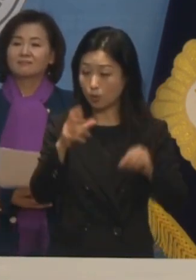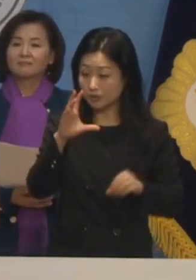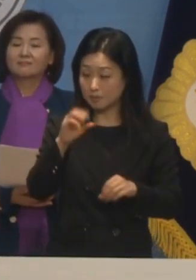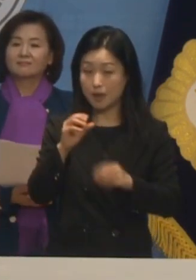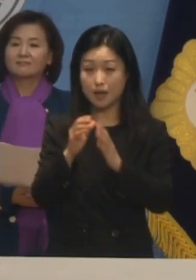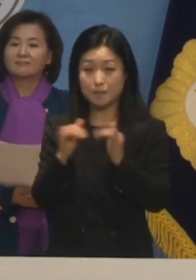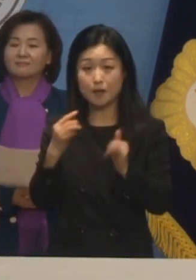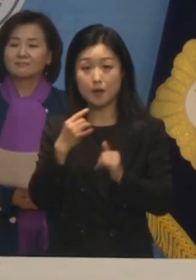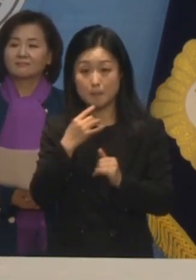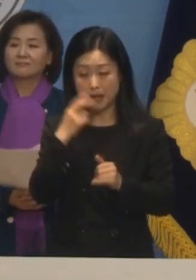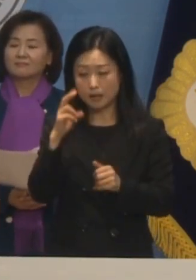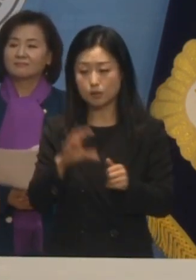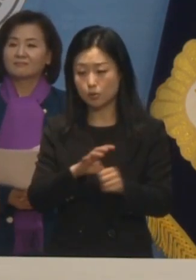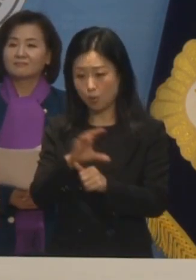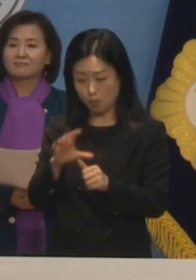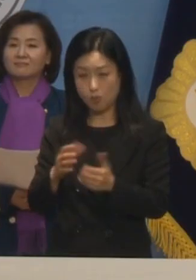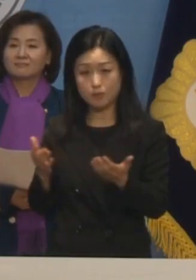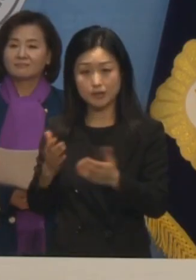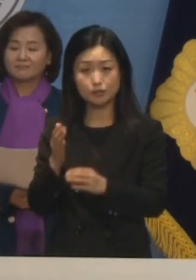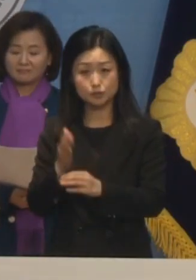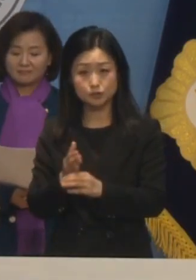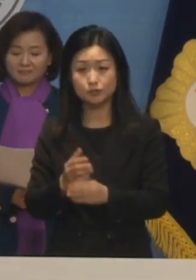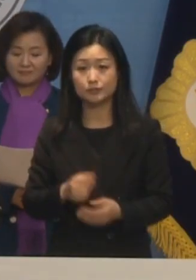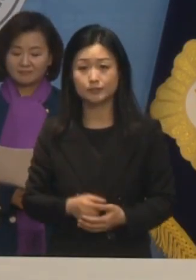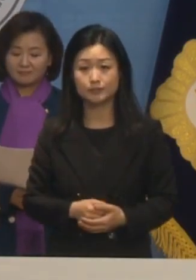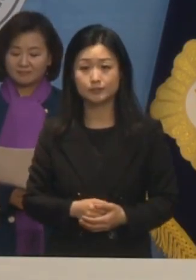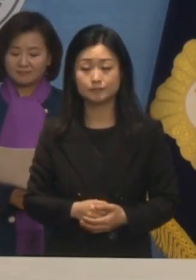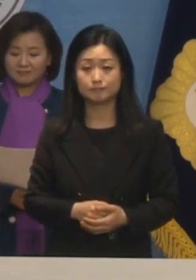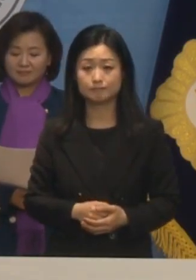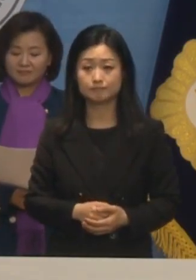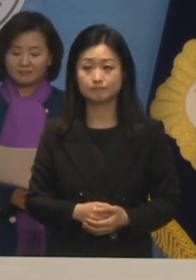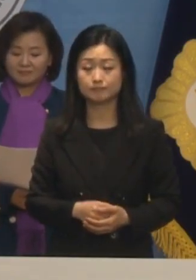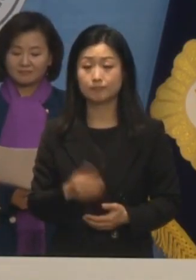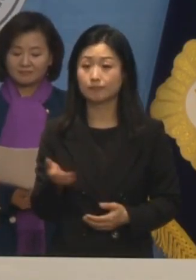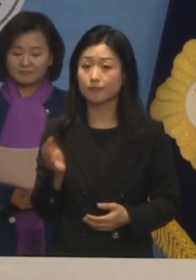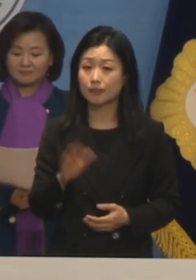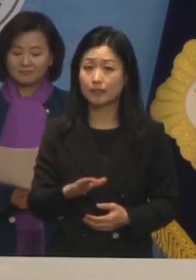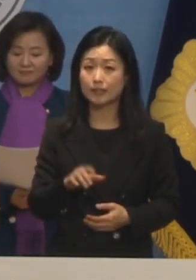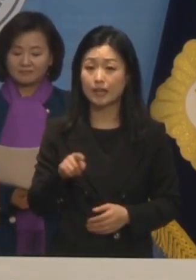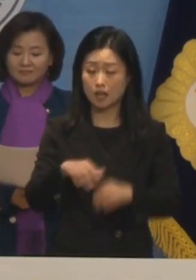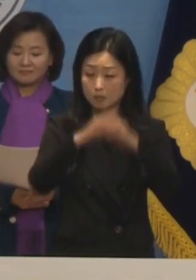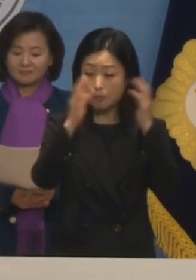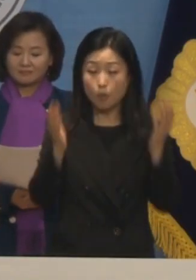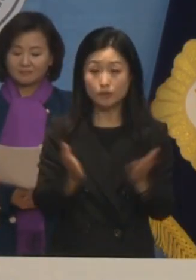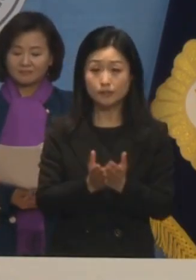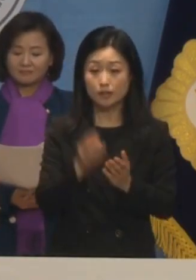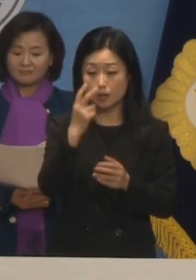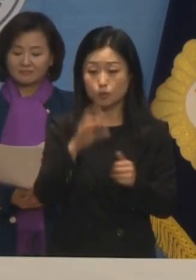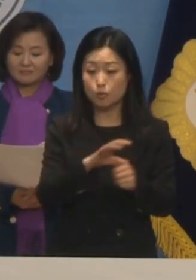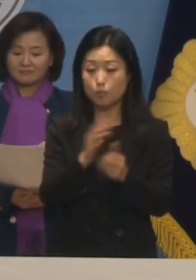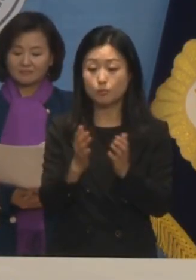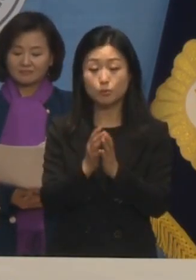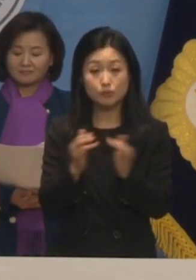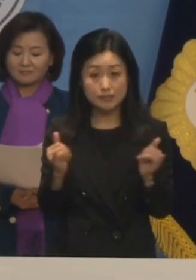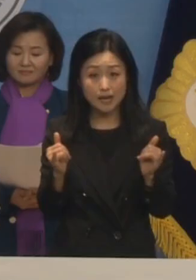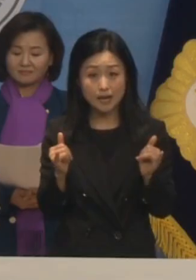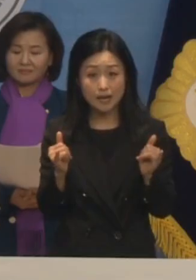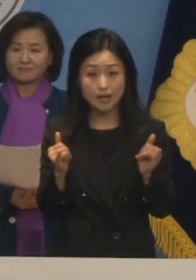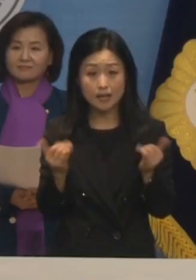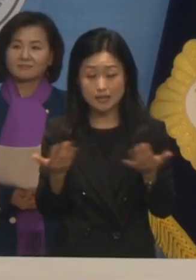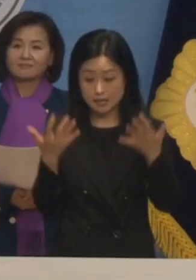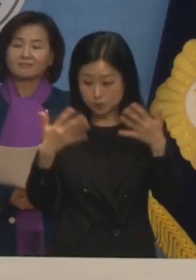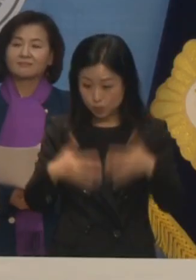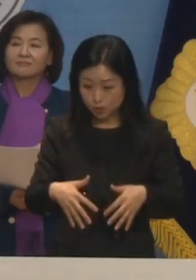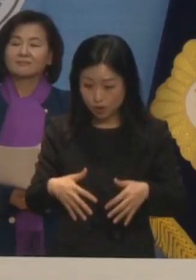명만이 돌봄의 현장을 지키고 있습니다. 그런데 이 모든 돌봄 노동의 열악한 근로